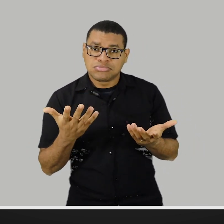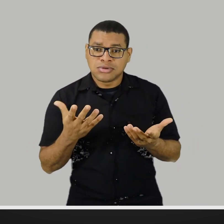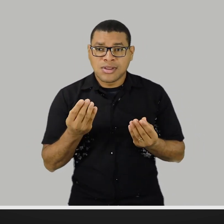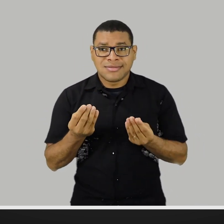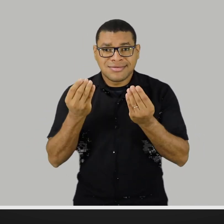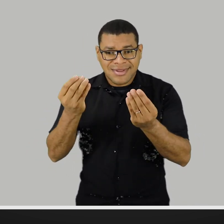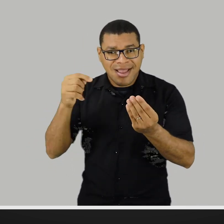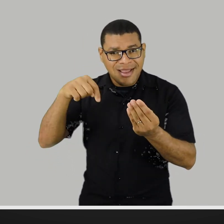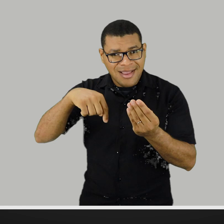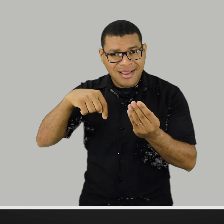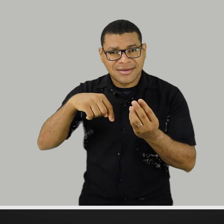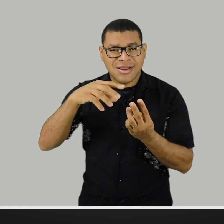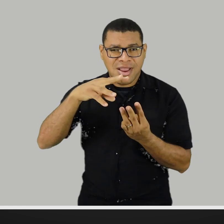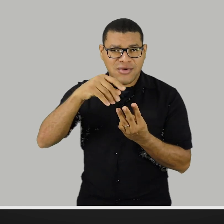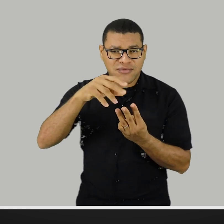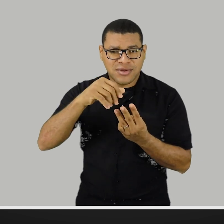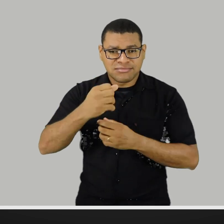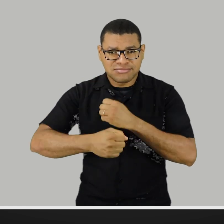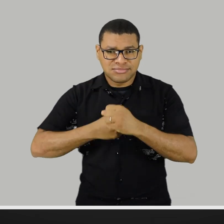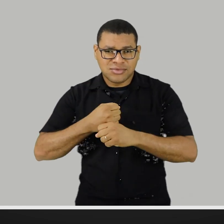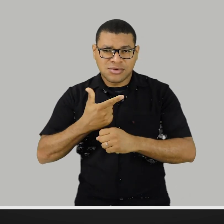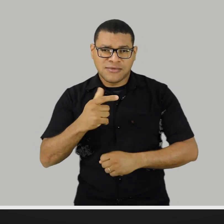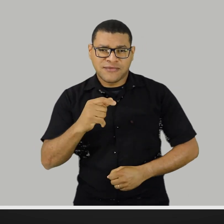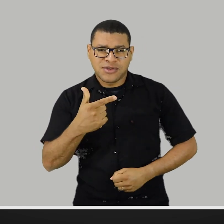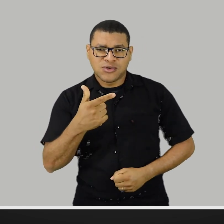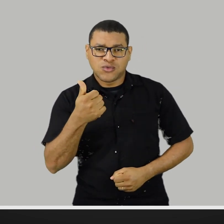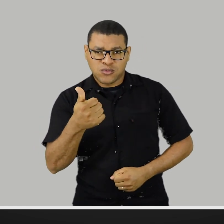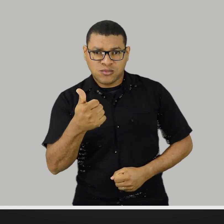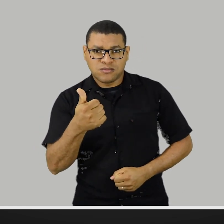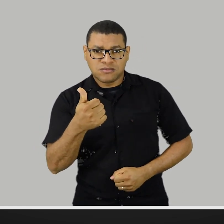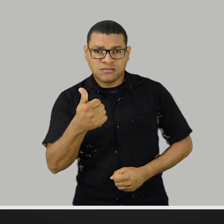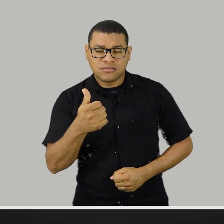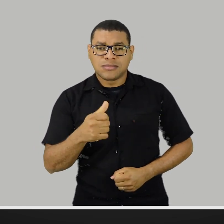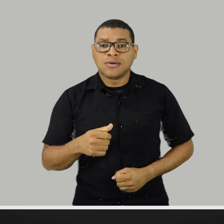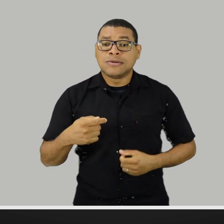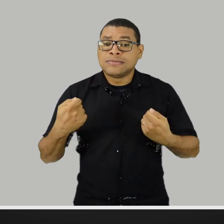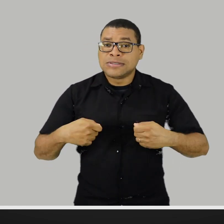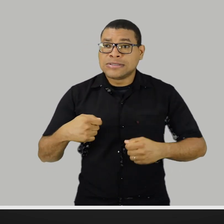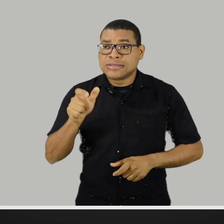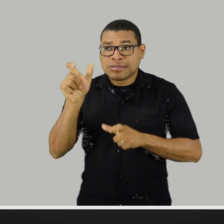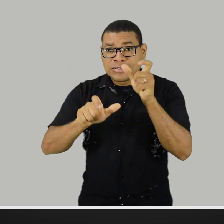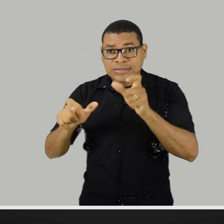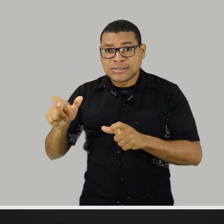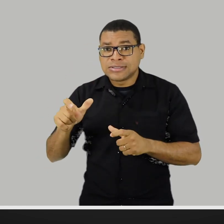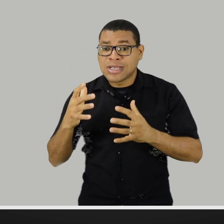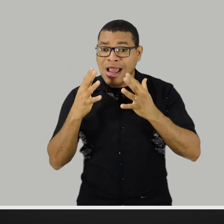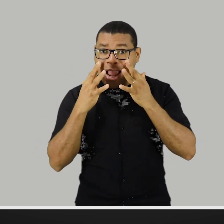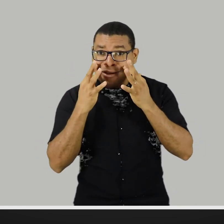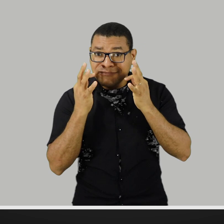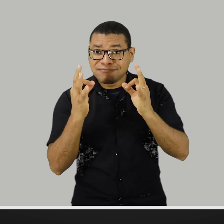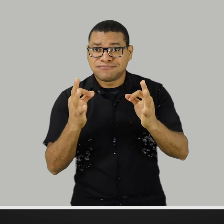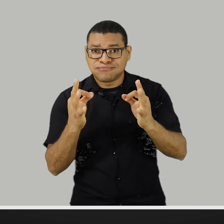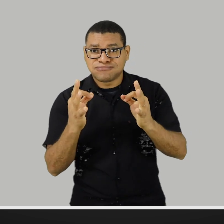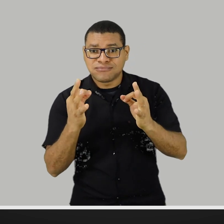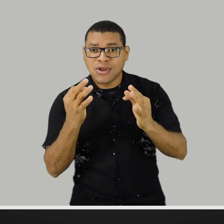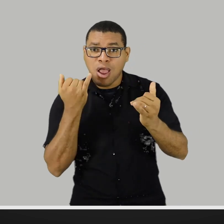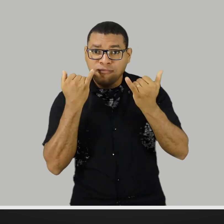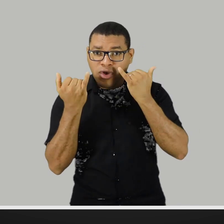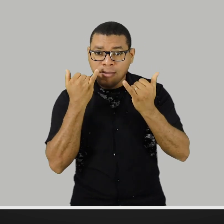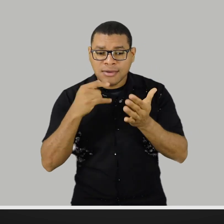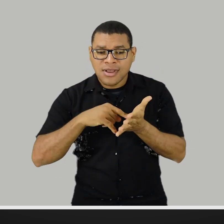pela Universidade Federal de Sergipe para o ano letivo de 2021 deverão verificar as informações